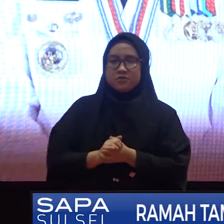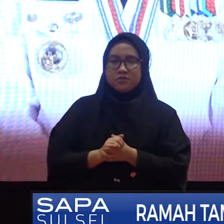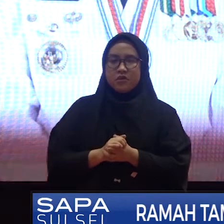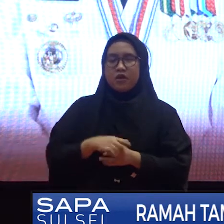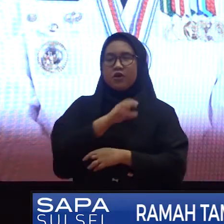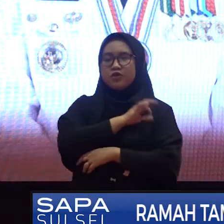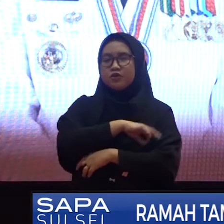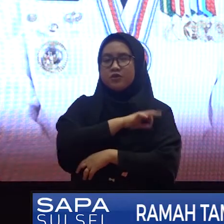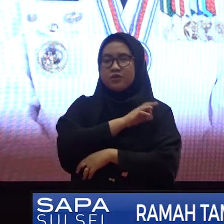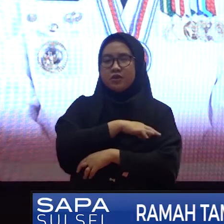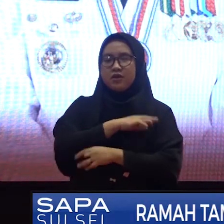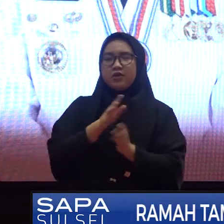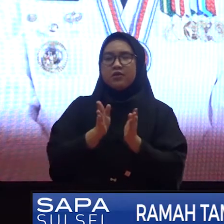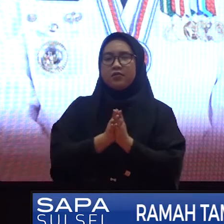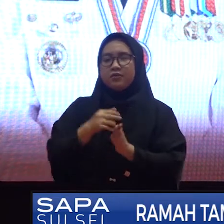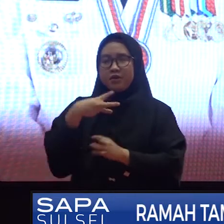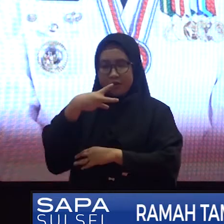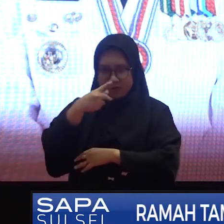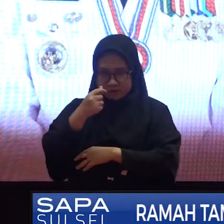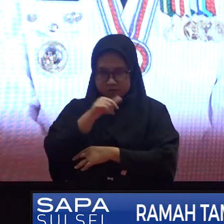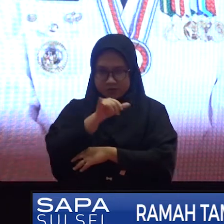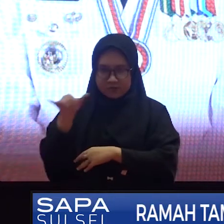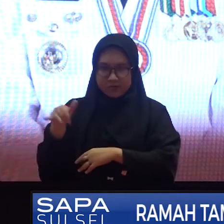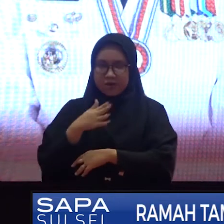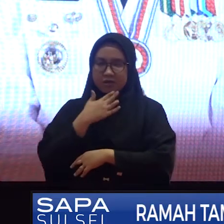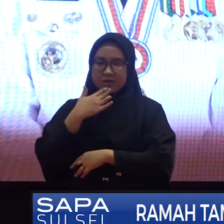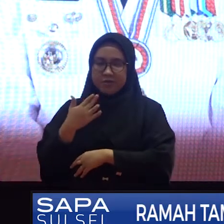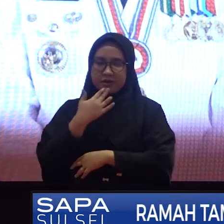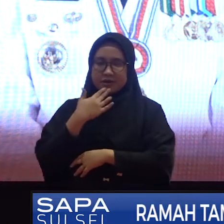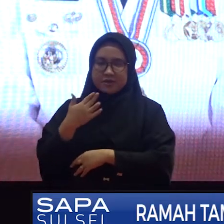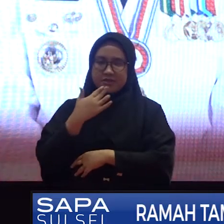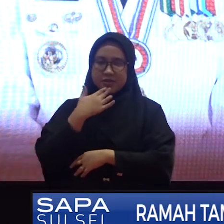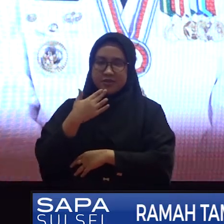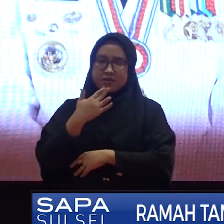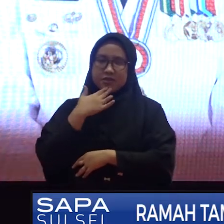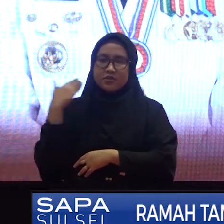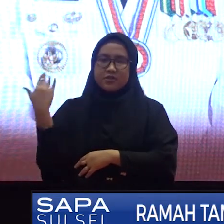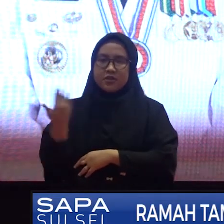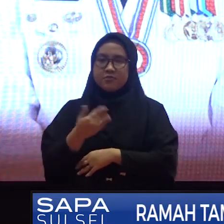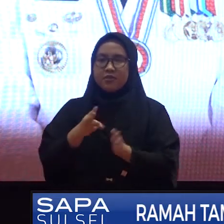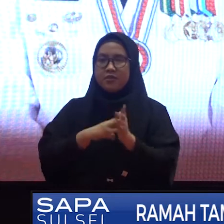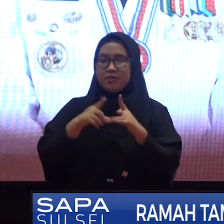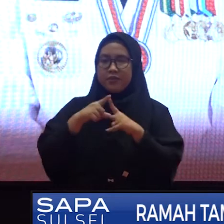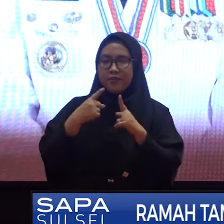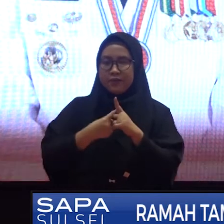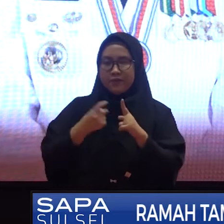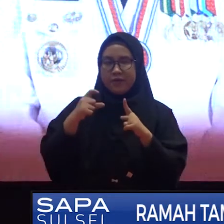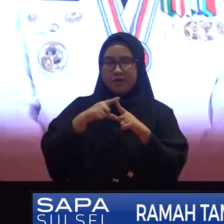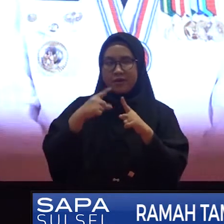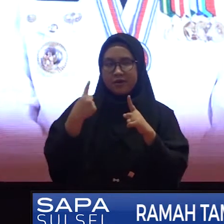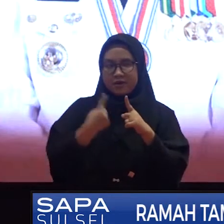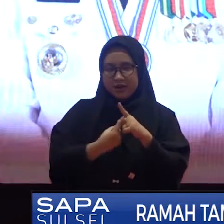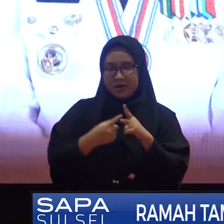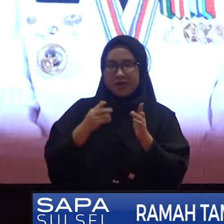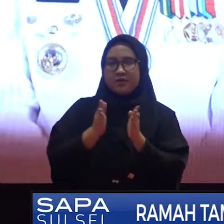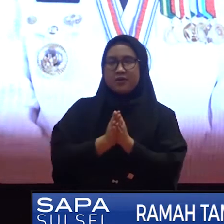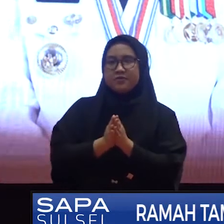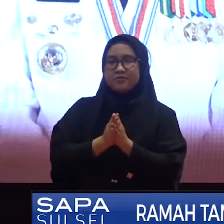sosial tapi juga secara ekonomi Terima kasih selamat Mayday dan